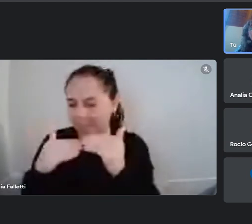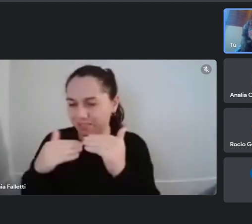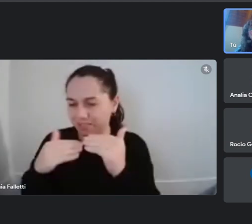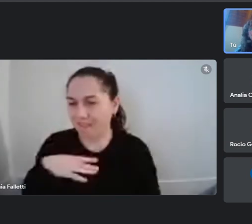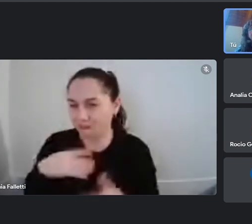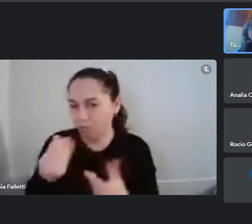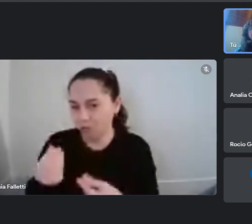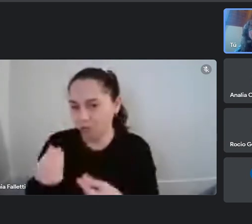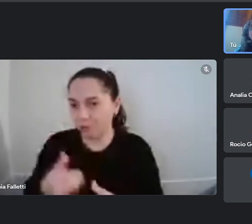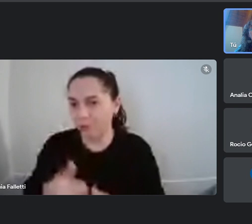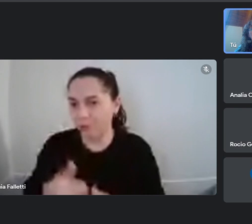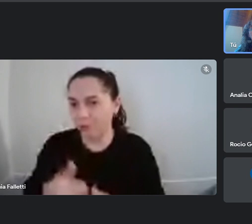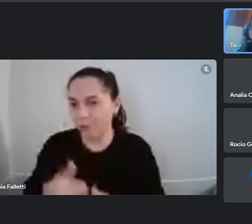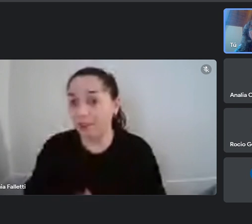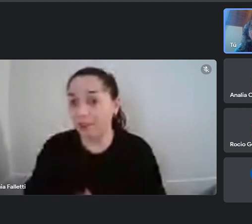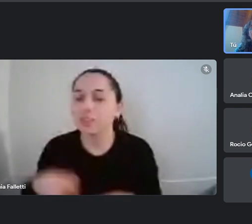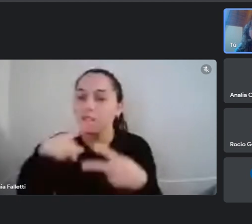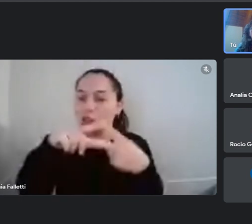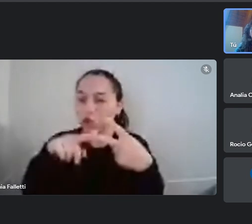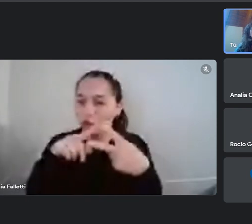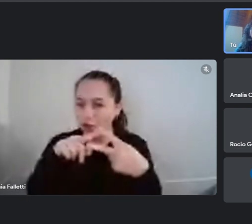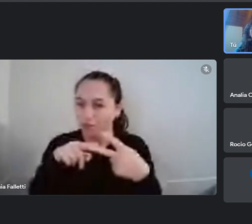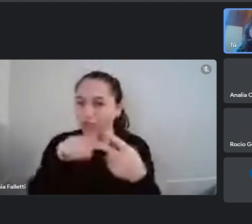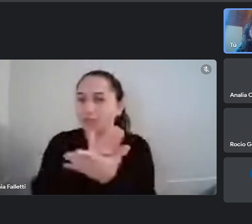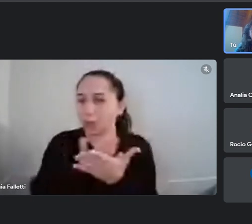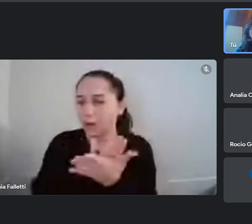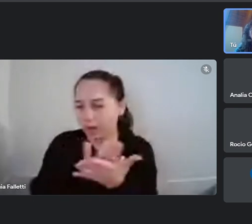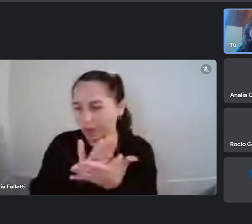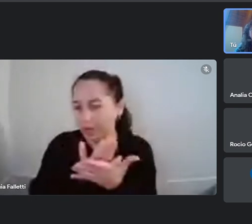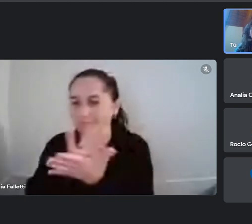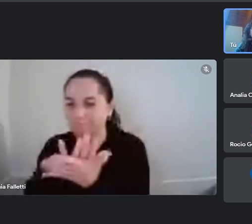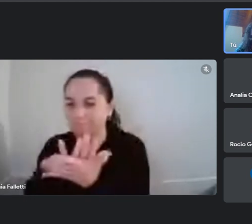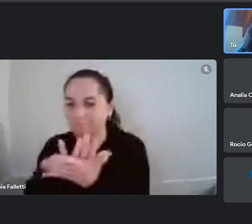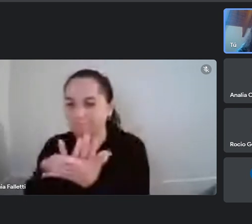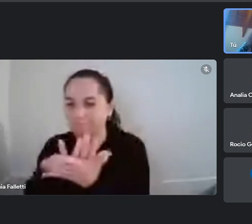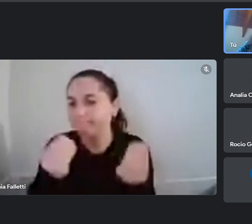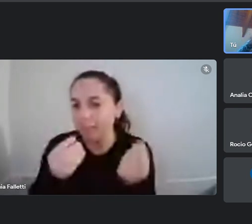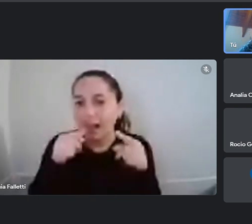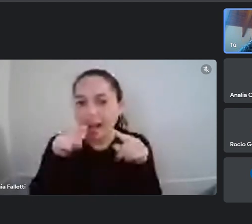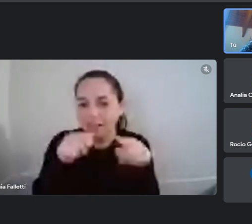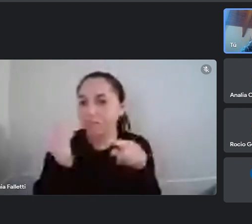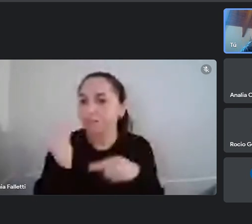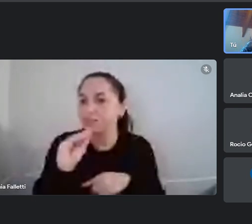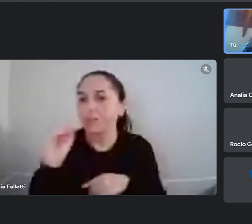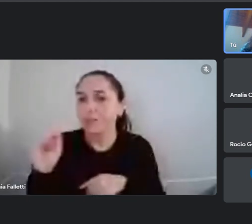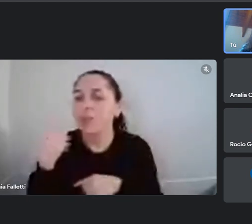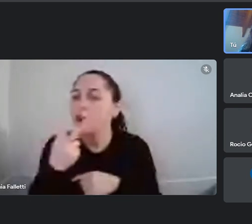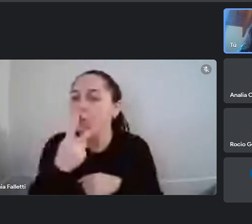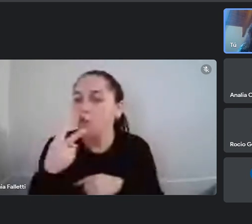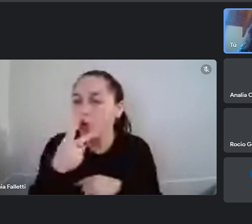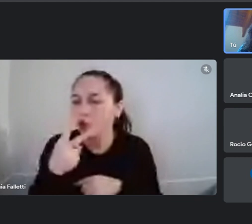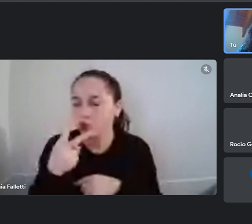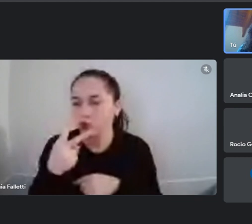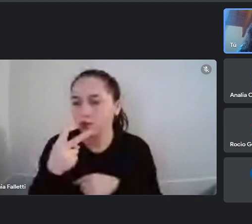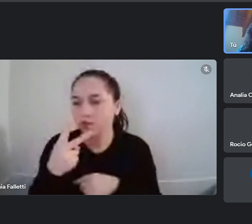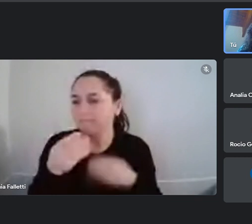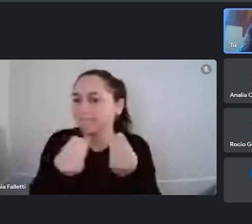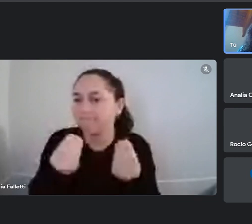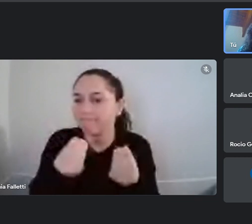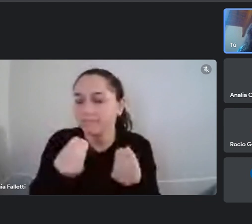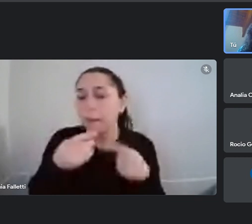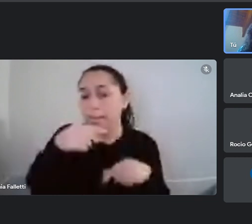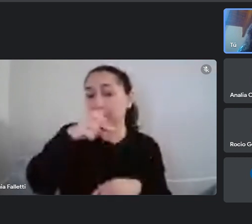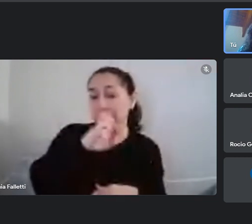lejos, ese I responde a las dos enumeraciones de la preposición más ING. Entonces, se